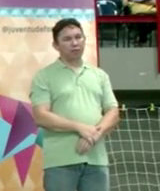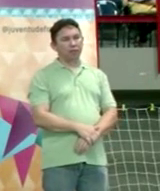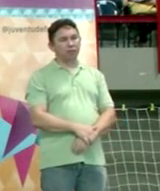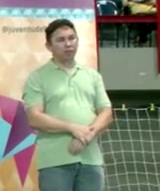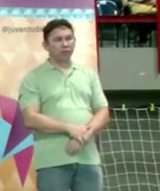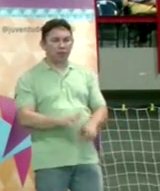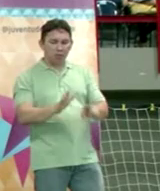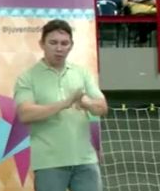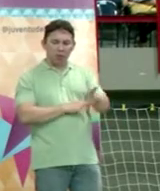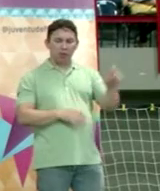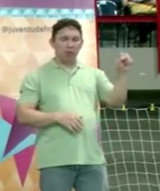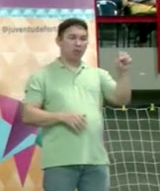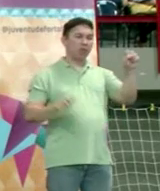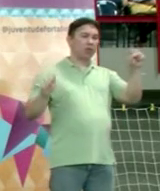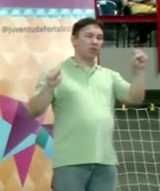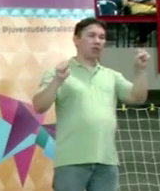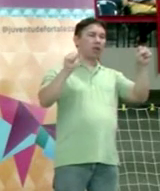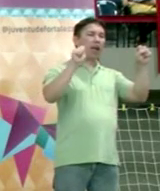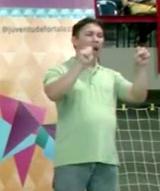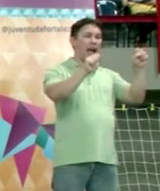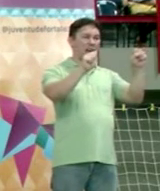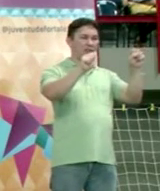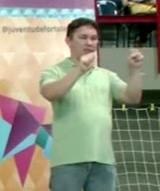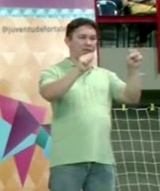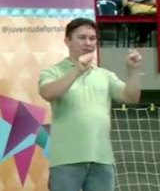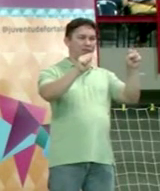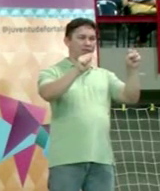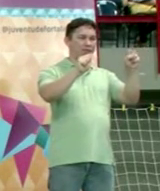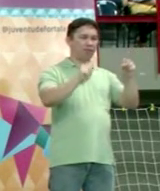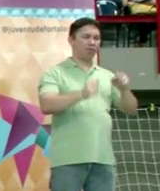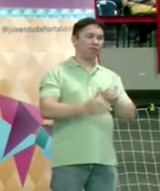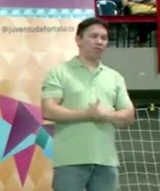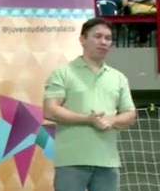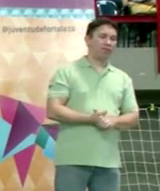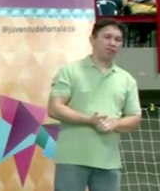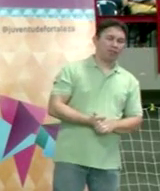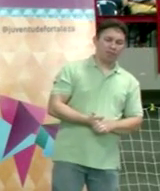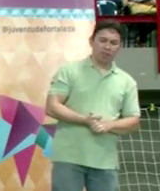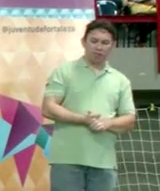Então, questão 8, marque aí comigo a letra A.